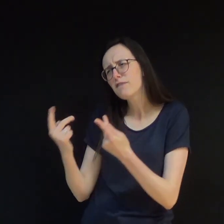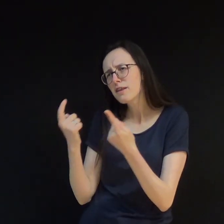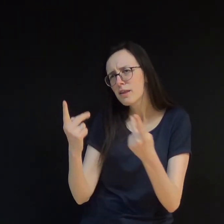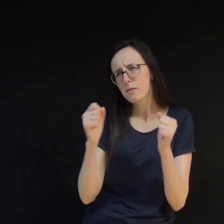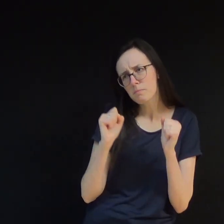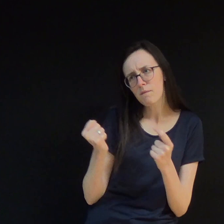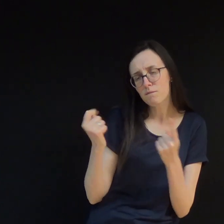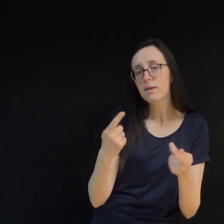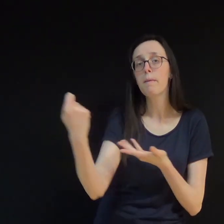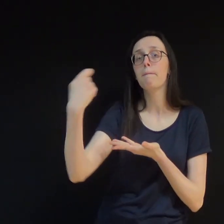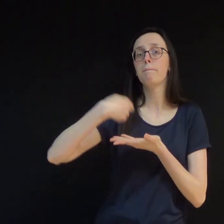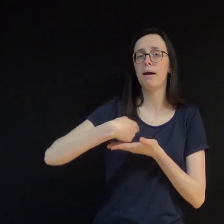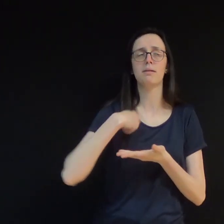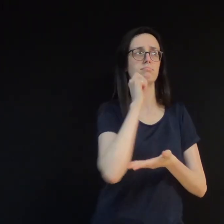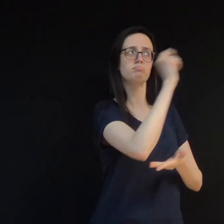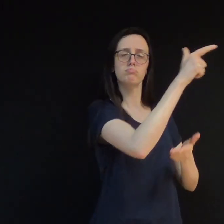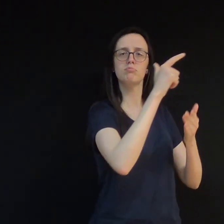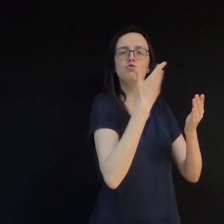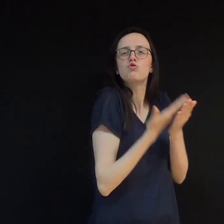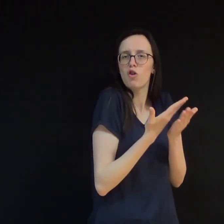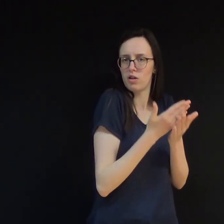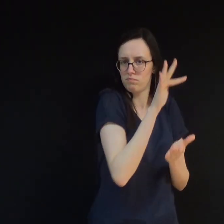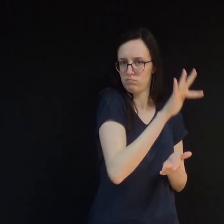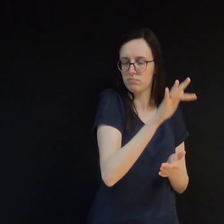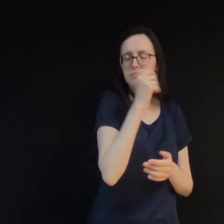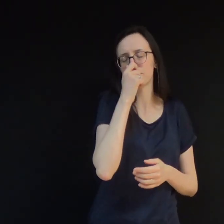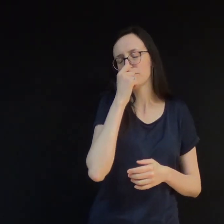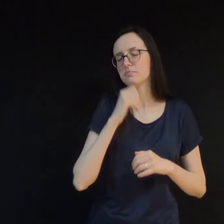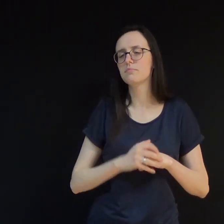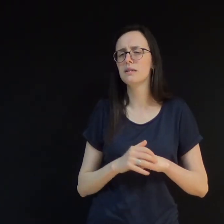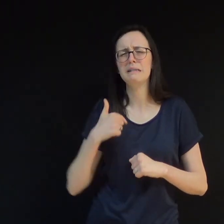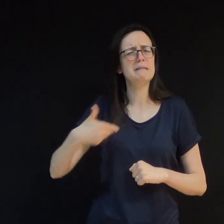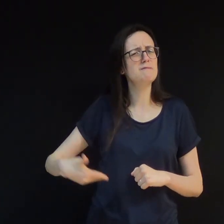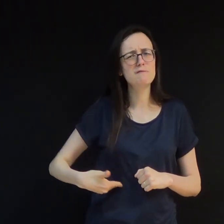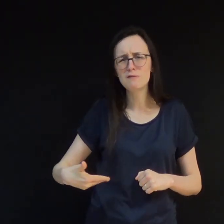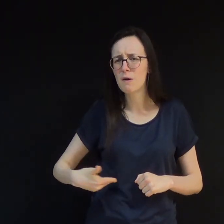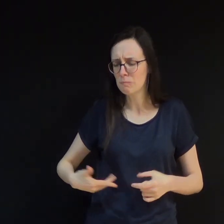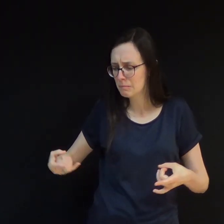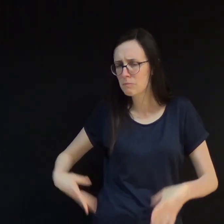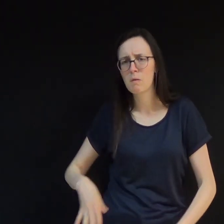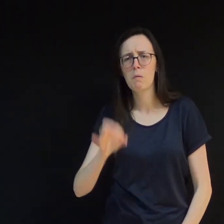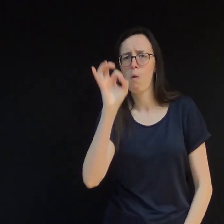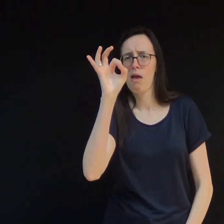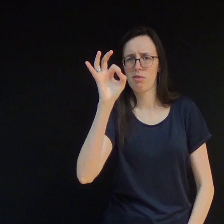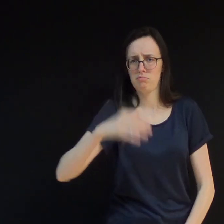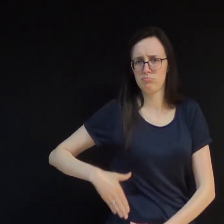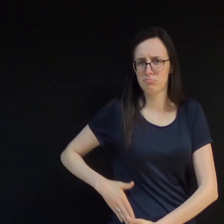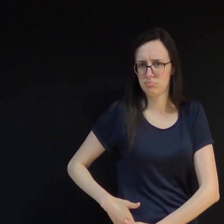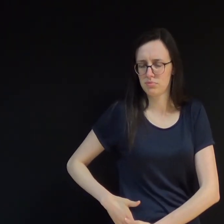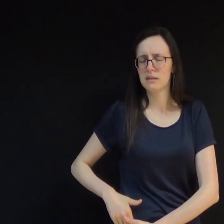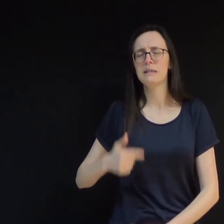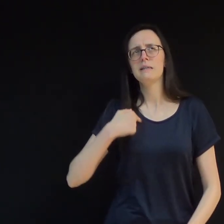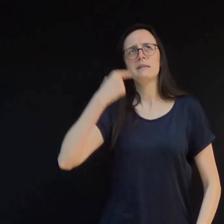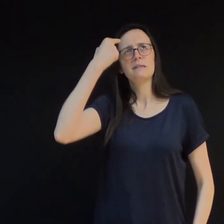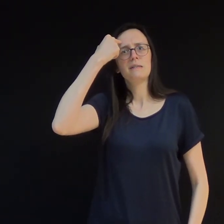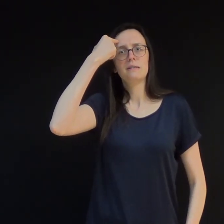e só lhe restava uma pequena moeda no bolso decidiu então que ao invés de tentar vender iria pedir comida na